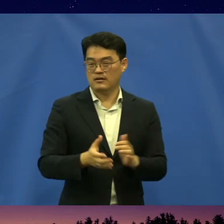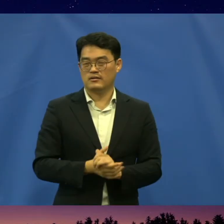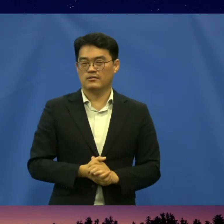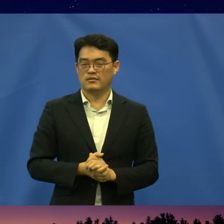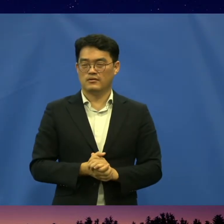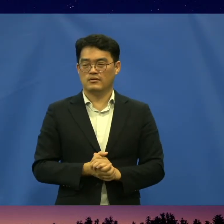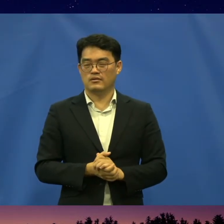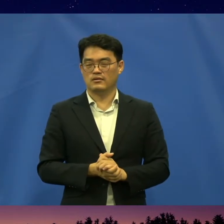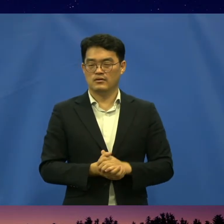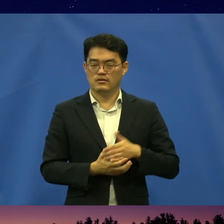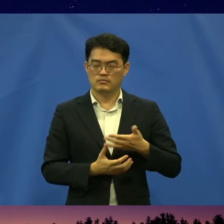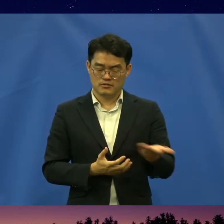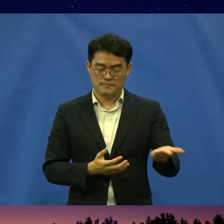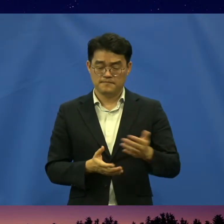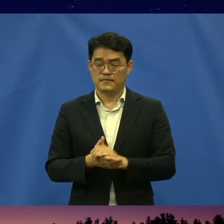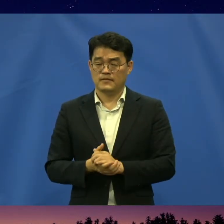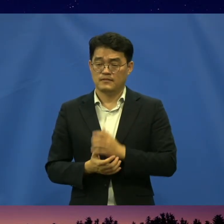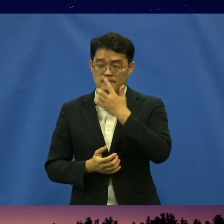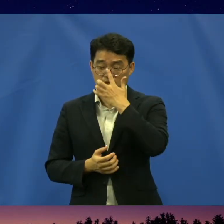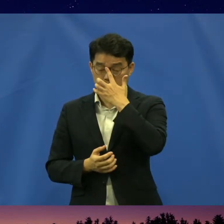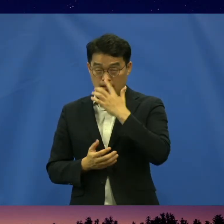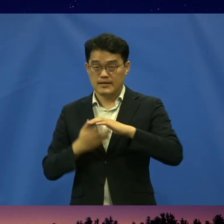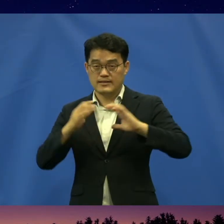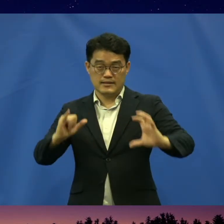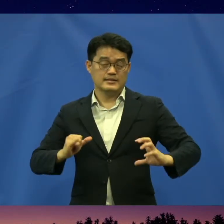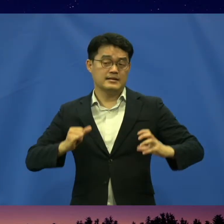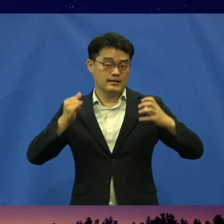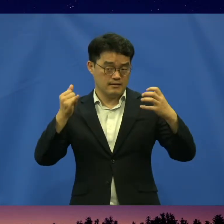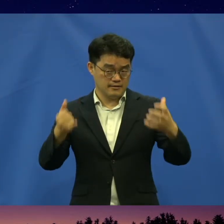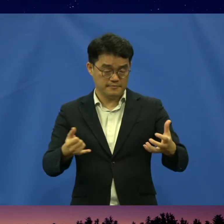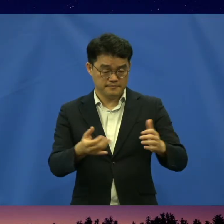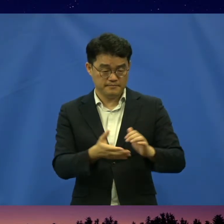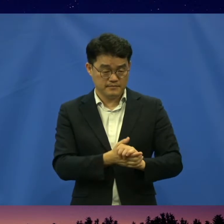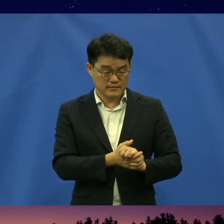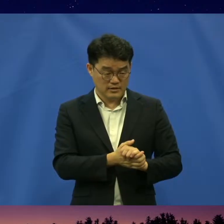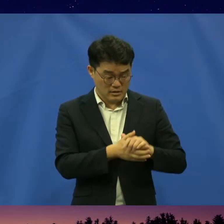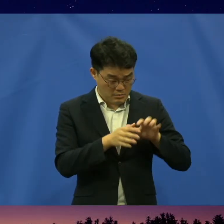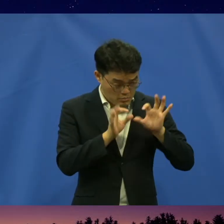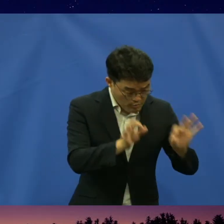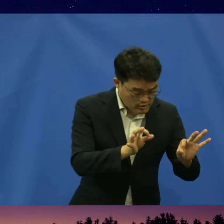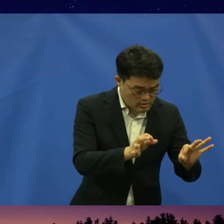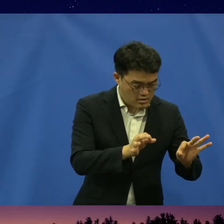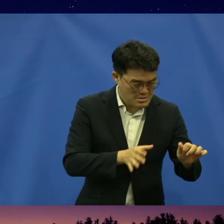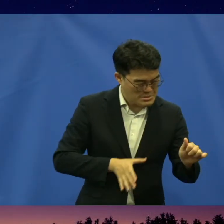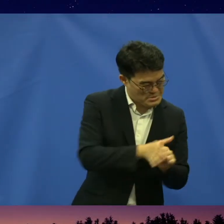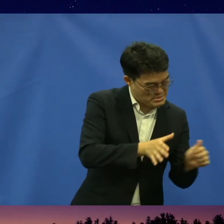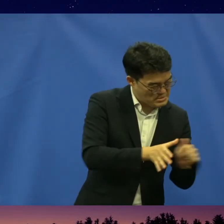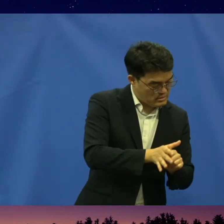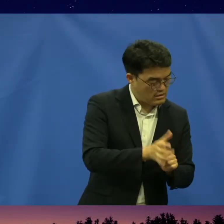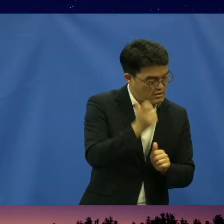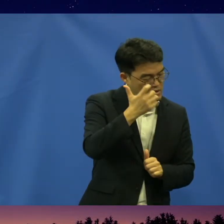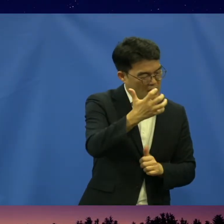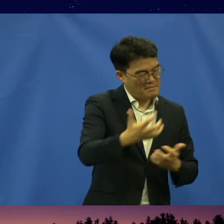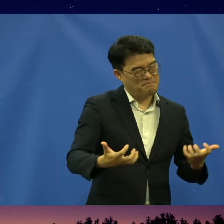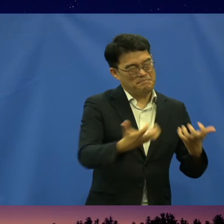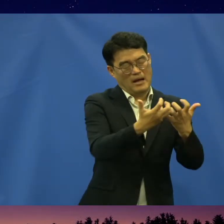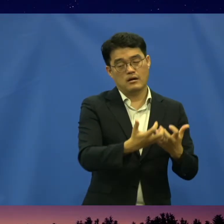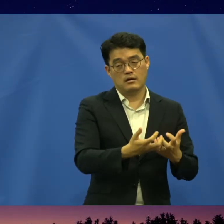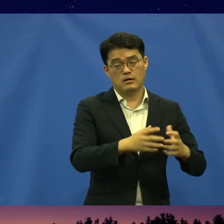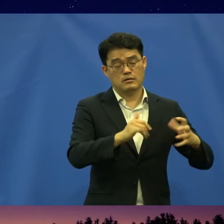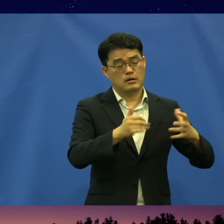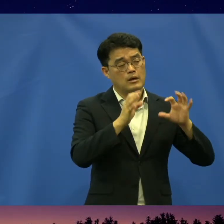그러니까 세상 안으로 들어가면요, 막 살인의 영이 가득한 거예요. 죽이는 영이 가득한 세상 안에 들어가 보세요, 여러분.